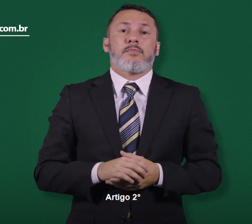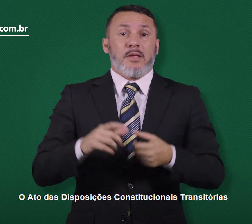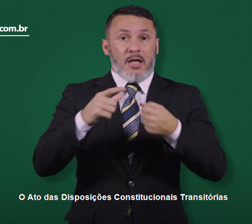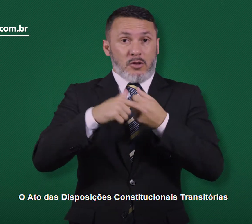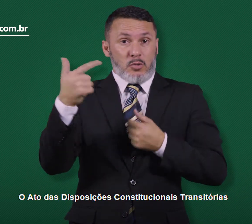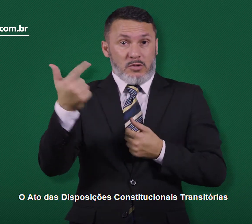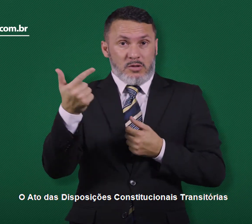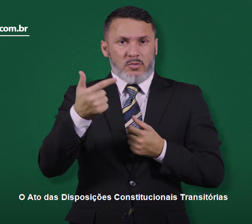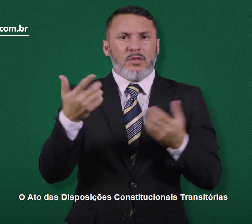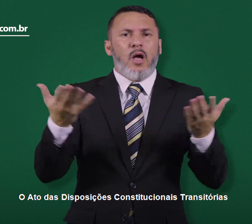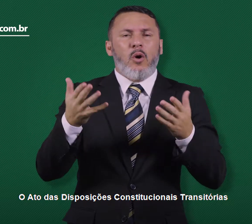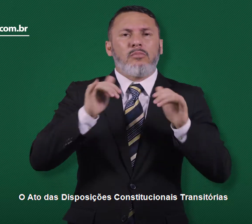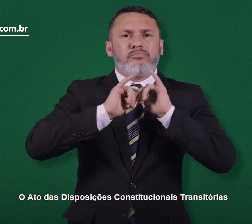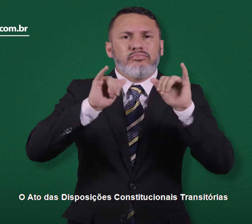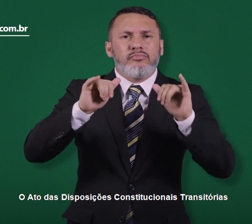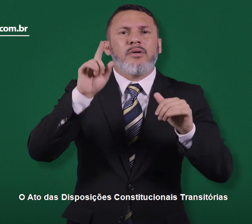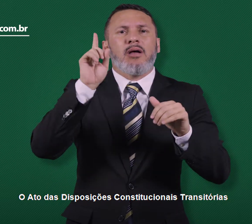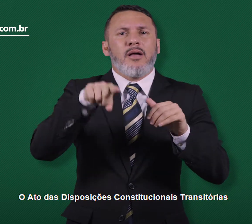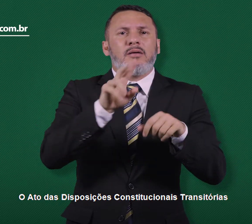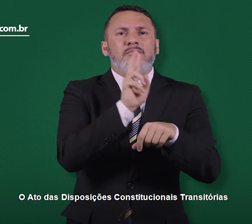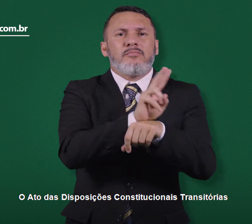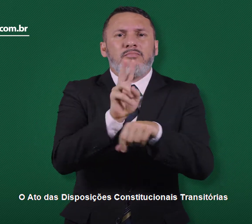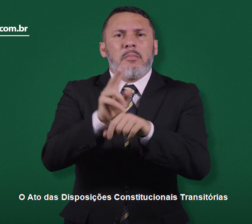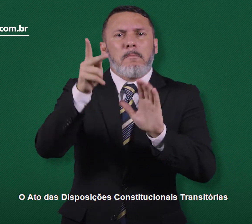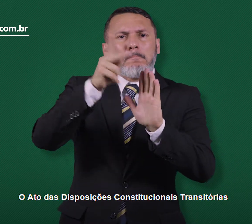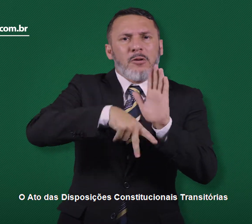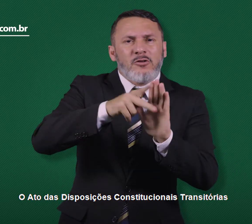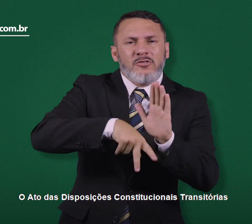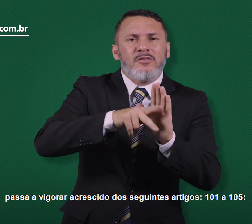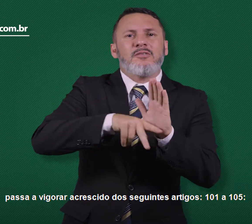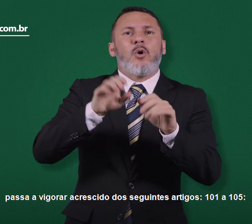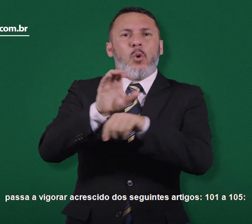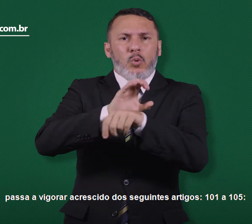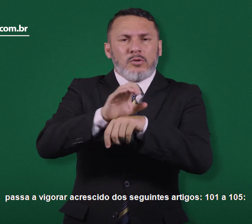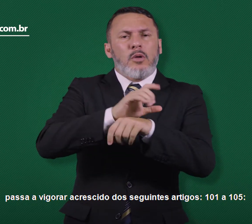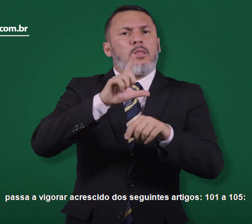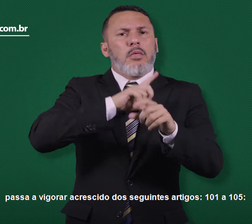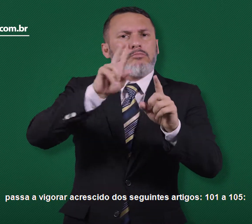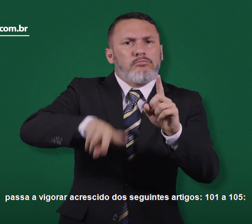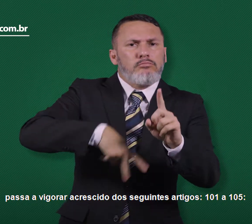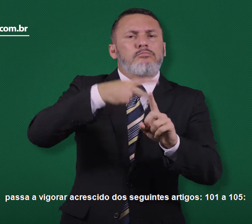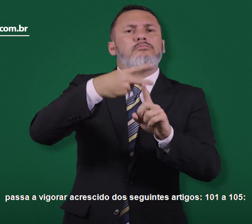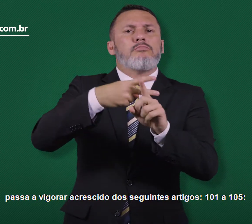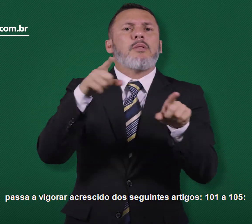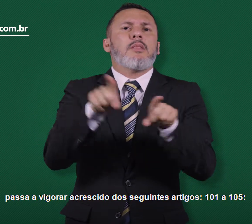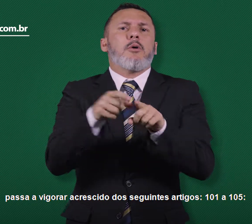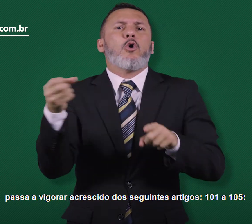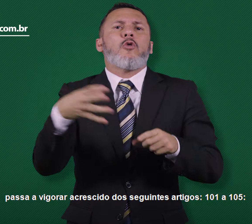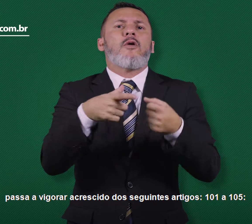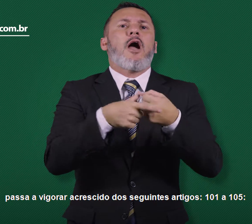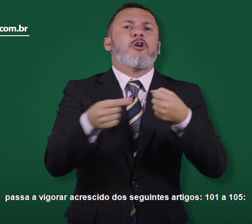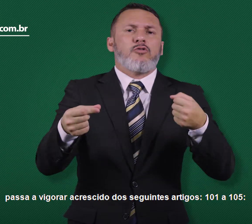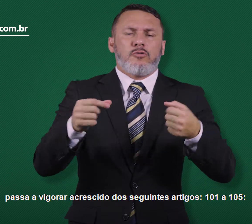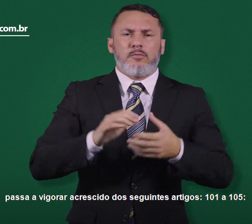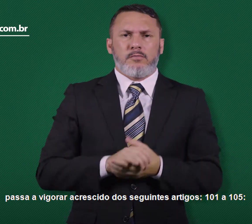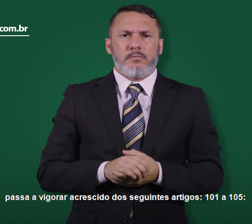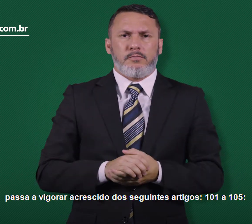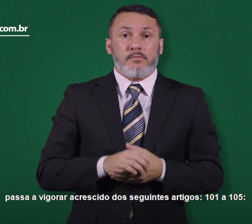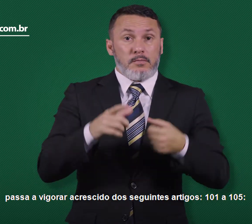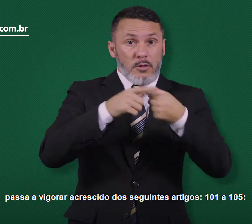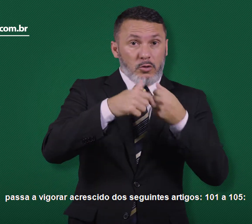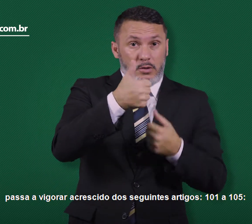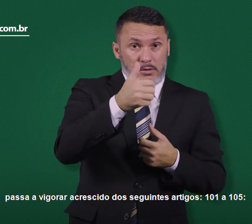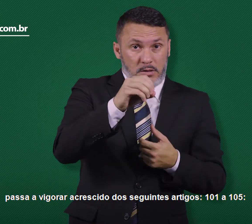2º. O ato das disposições constitucionais transitórias passa a vigorar acrescido dos seguintes